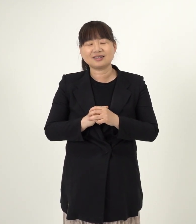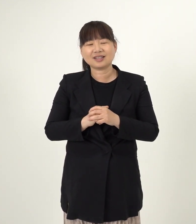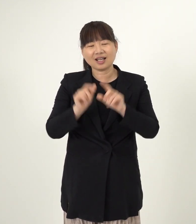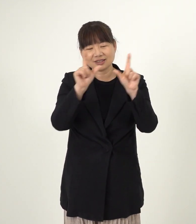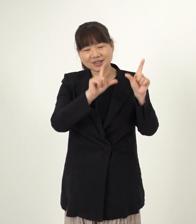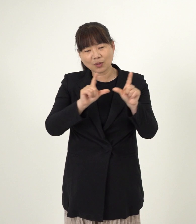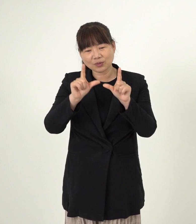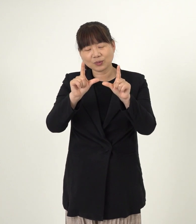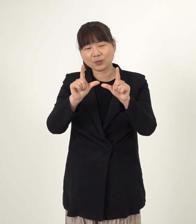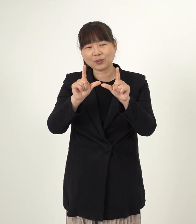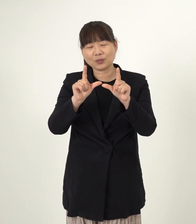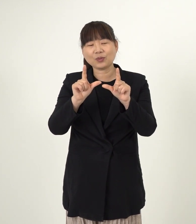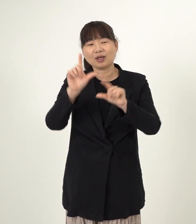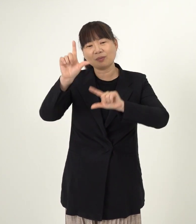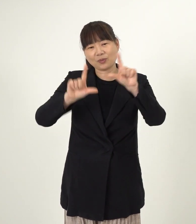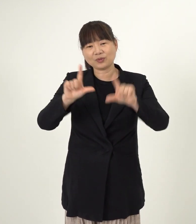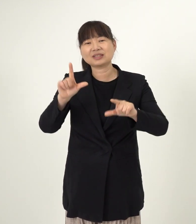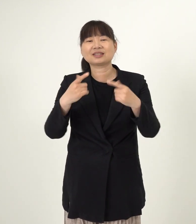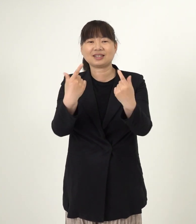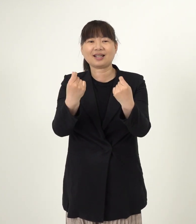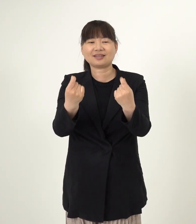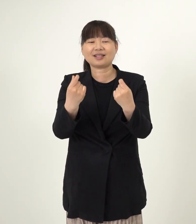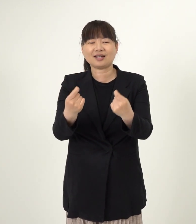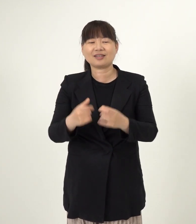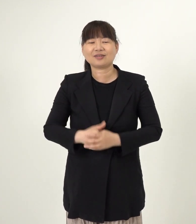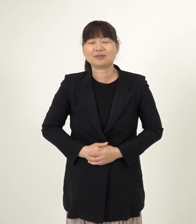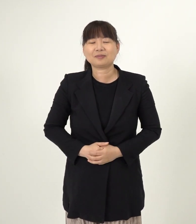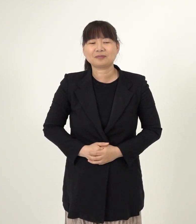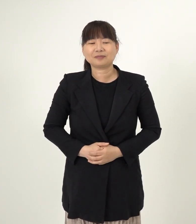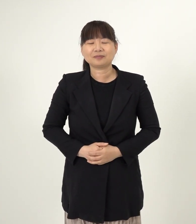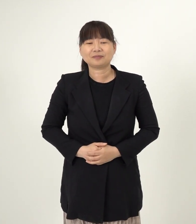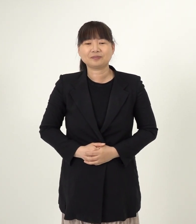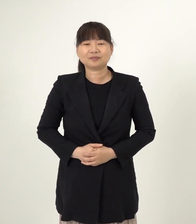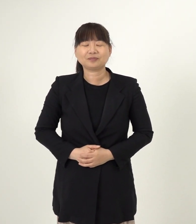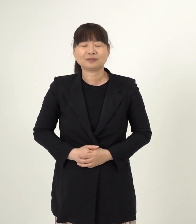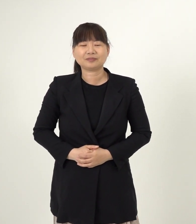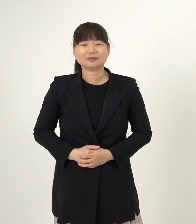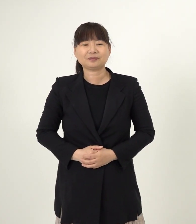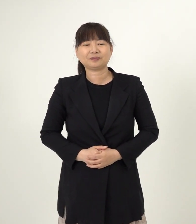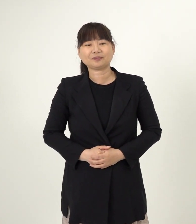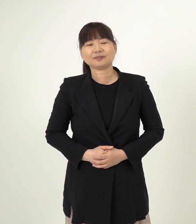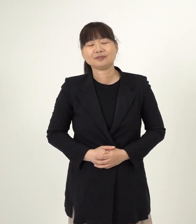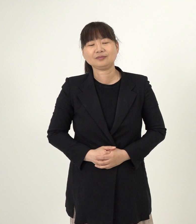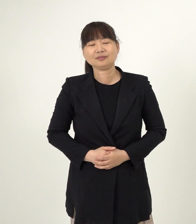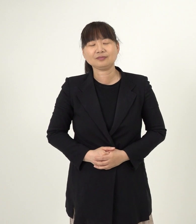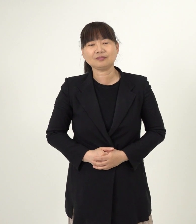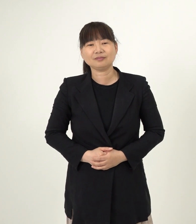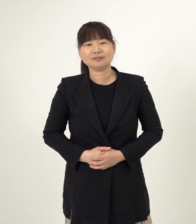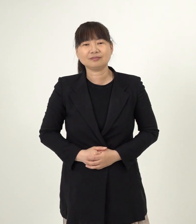스타일이어야 되지 않을까, 그렇게 생각이 되는 겁니다. 자, 그러면